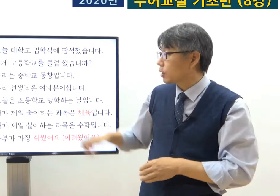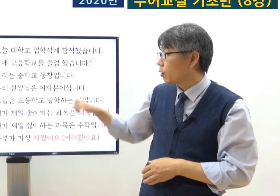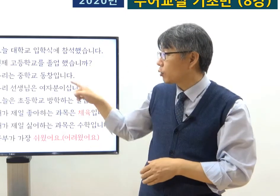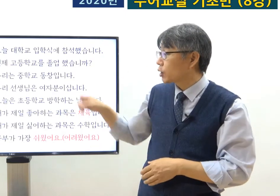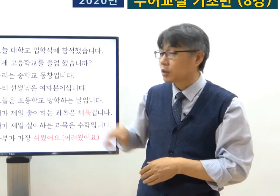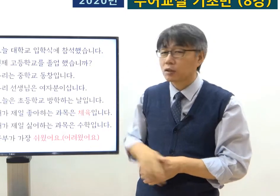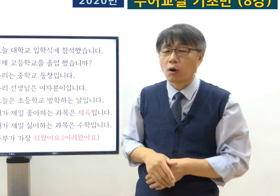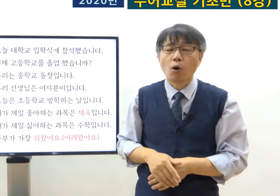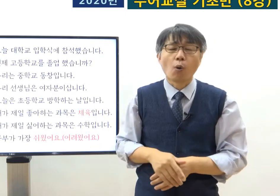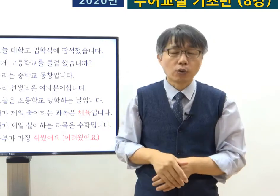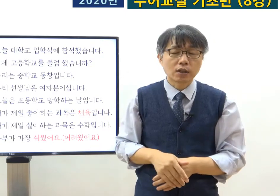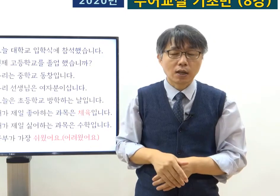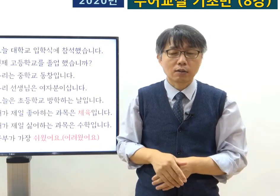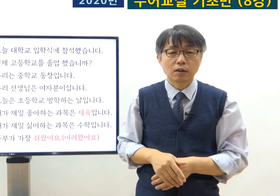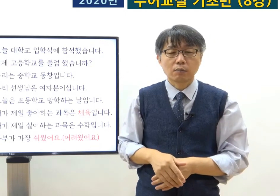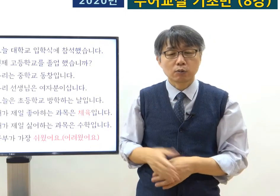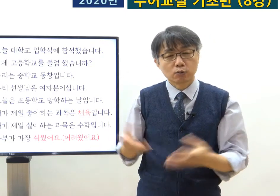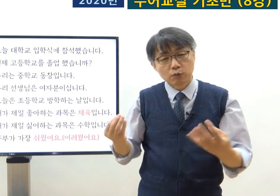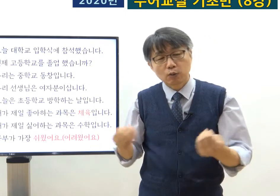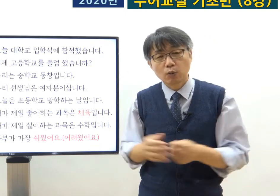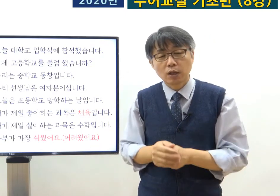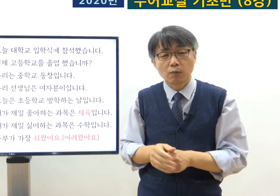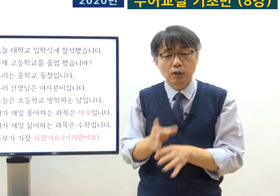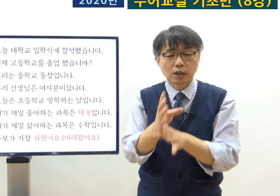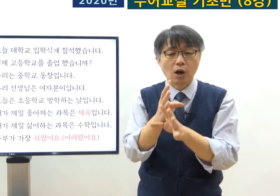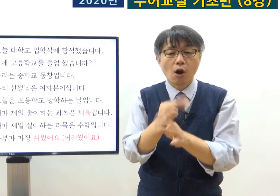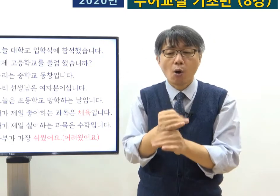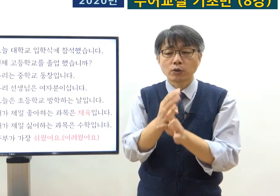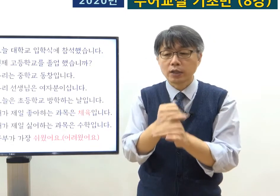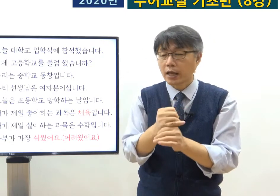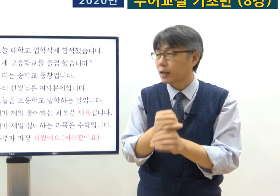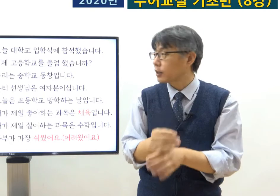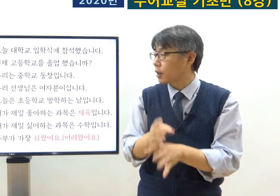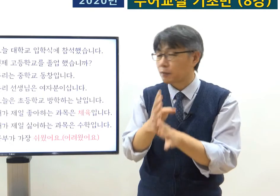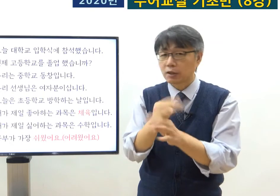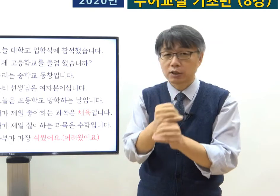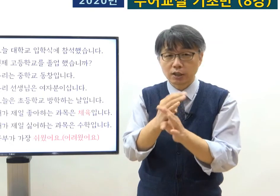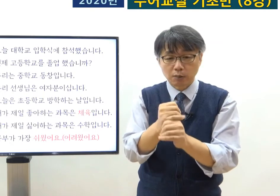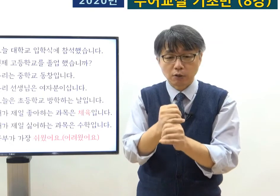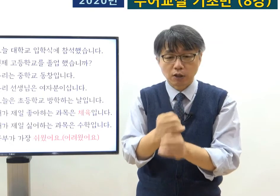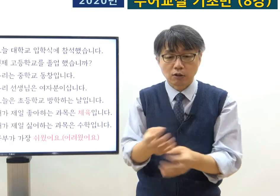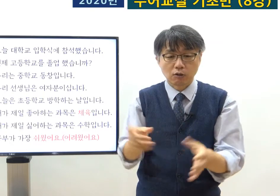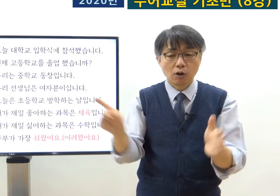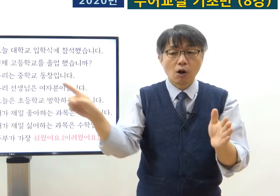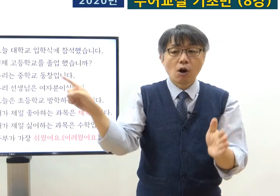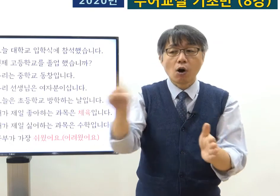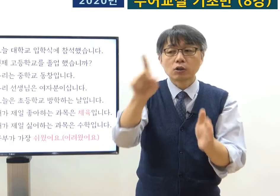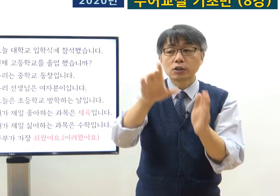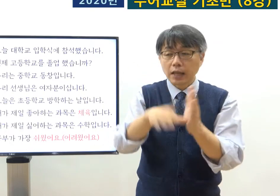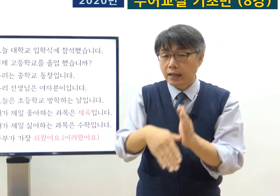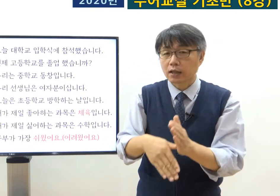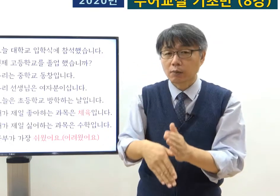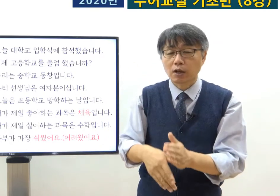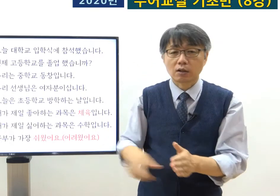있는데요. 여기서는 언제 이렇게 뭐 세어보는 거잖아요. 언제 이렇게 합니다. 언제 이렇게 표현하기도 하고 어느 때 이렇게 표현하기도